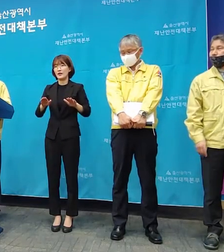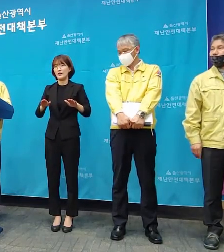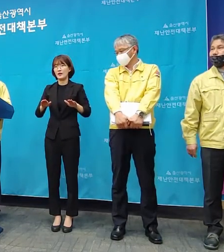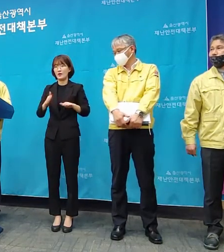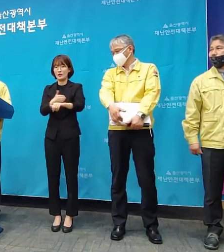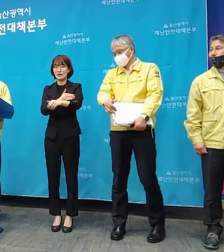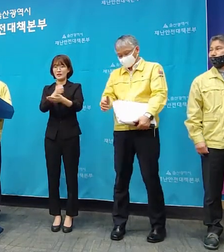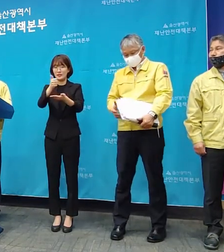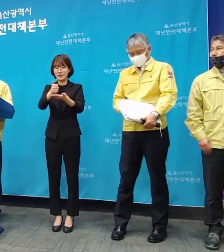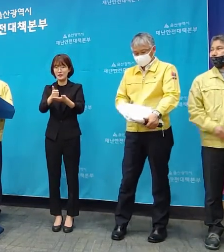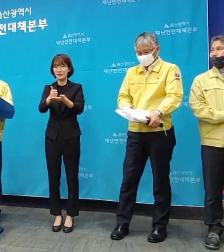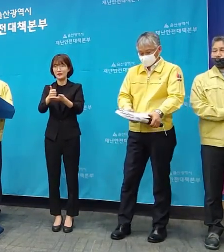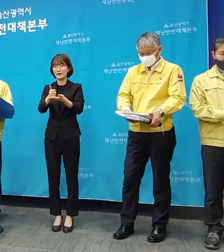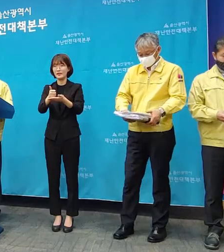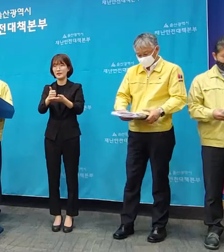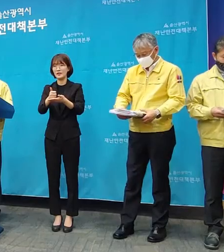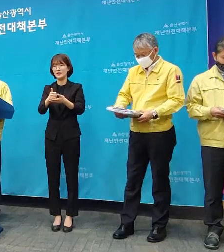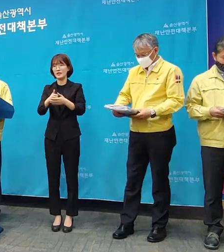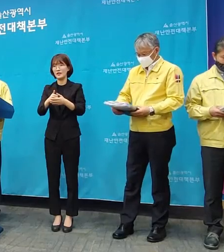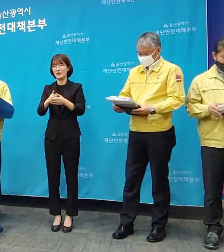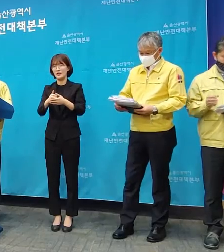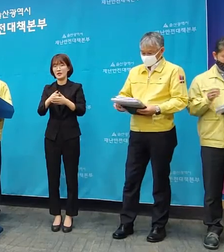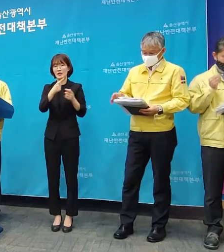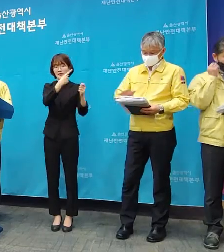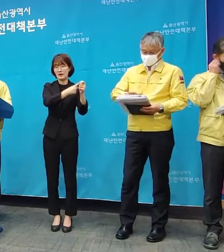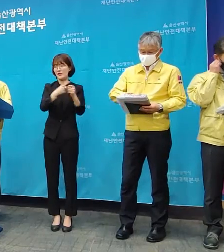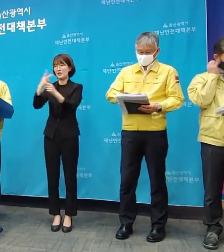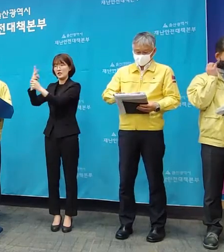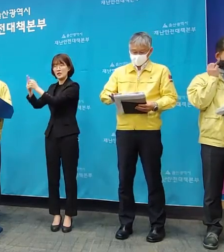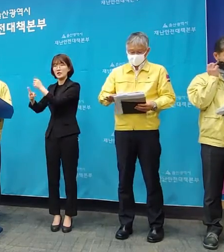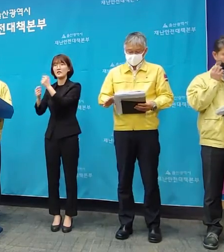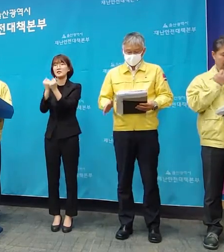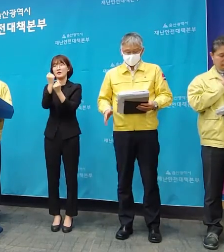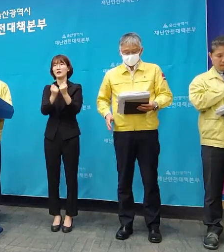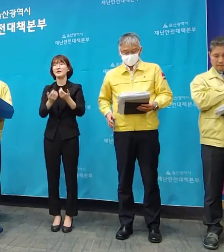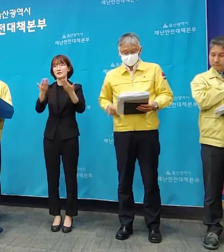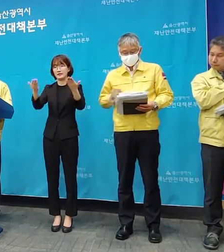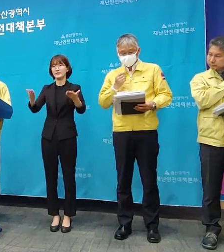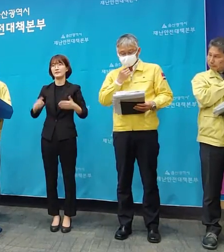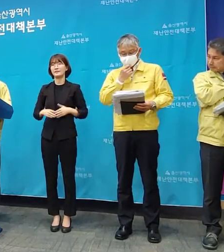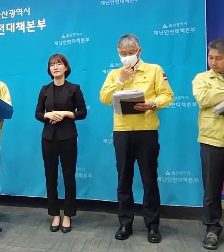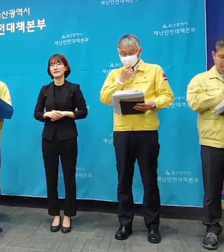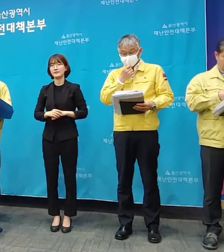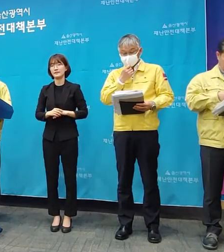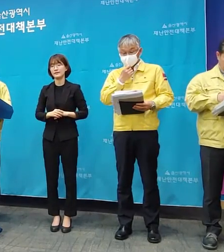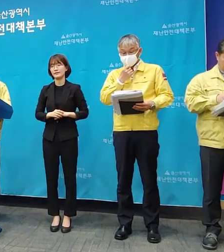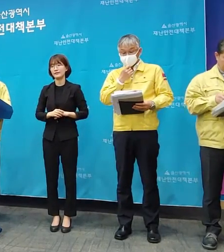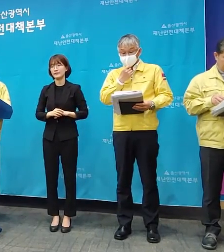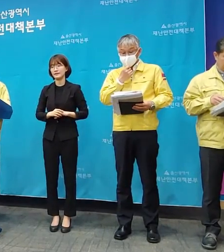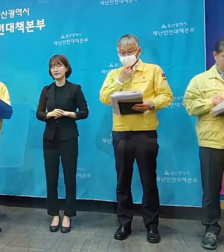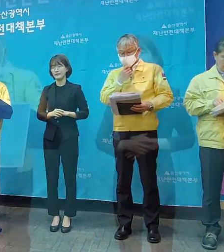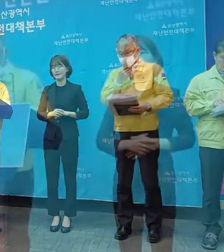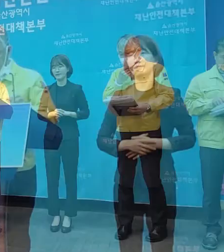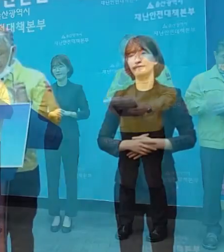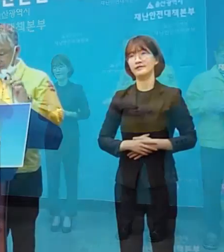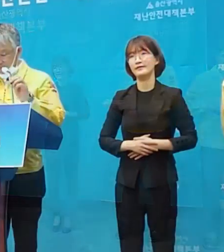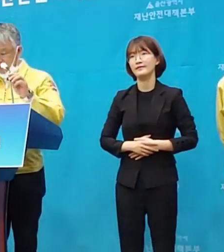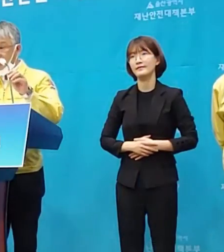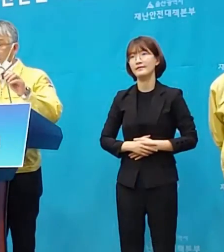과장님께서 설명이요, 유근철 과장님께서 설명을 하시고 그리고 박용각 문화재청 과장님께서 설명을 이어서 하도록